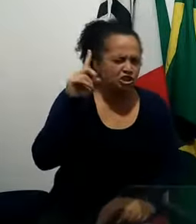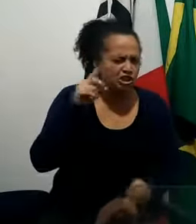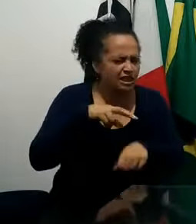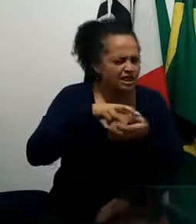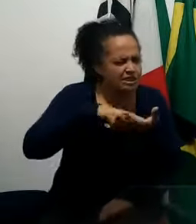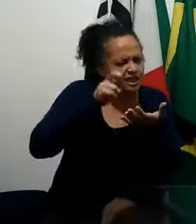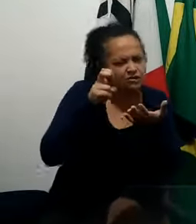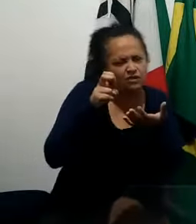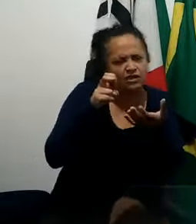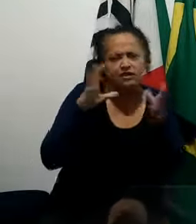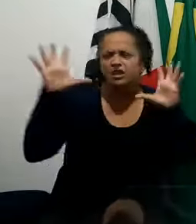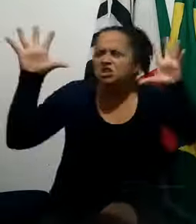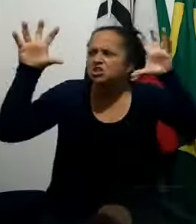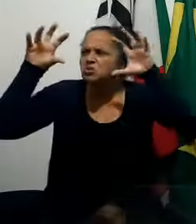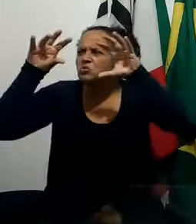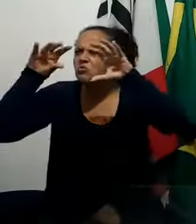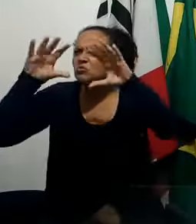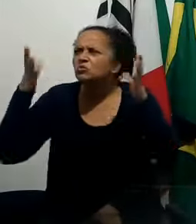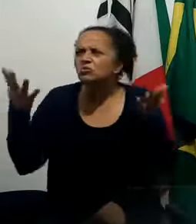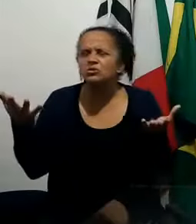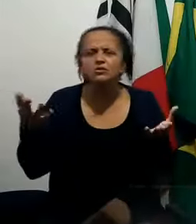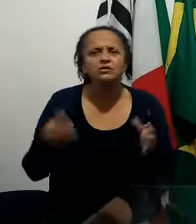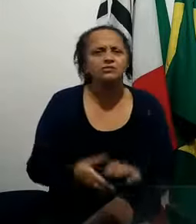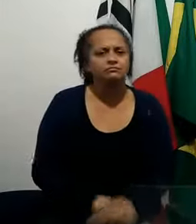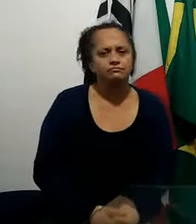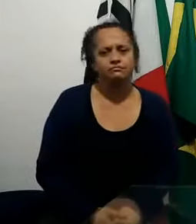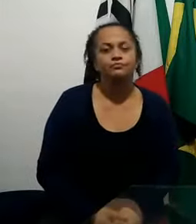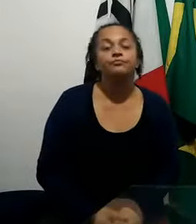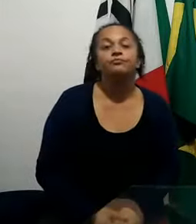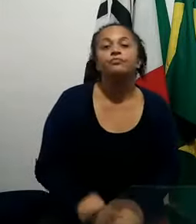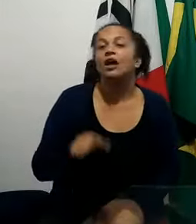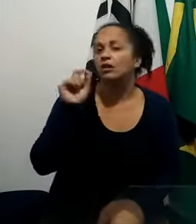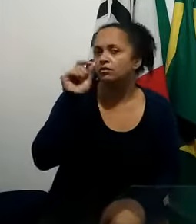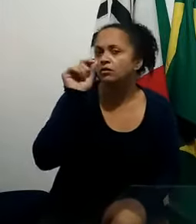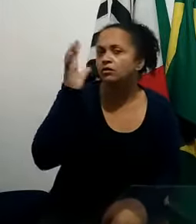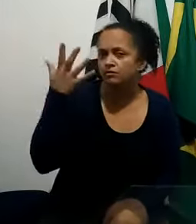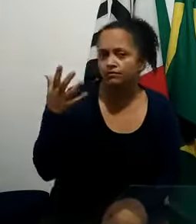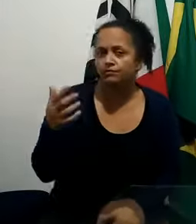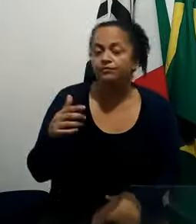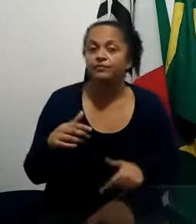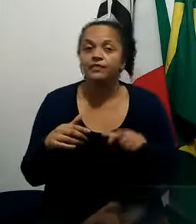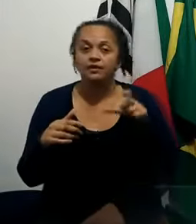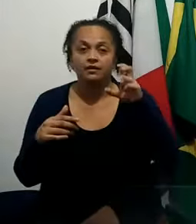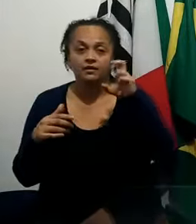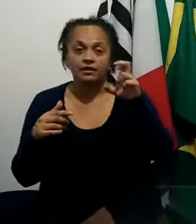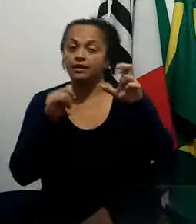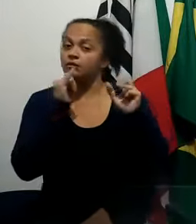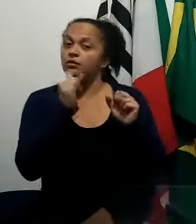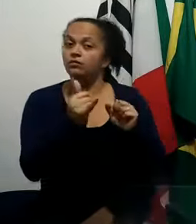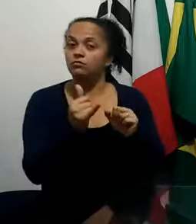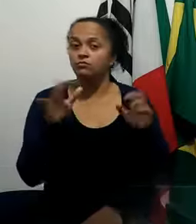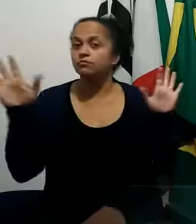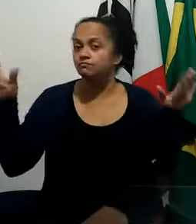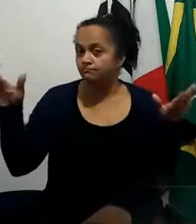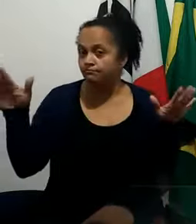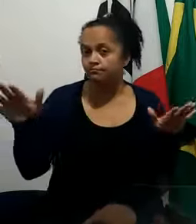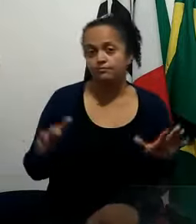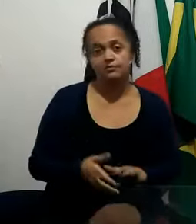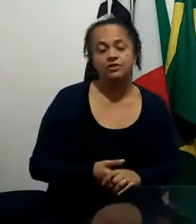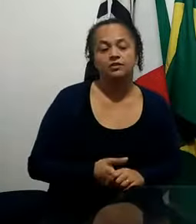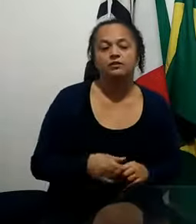em trevas. Que terrível. Aí vem a quinta trombeta, né? Capítulo 9 agora,